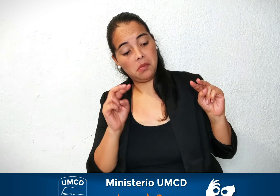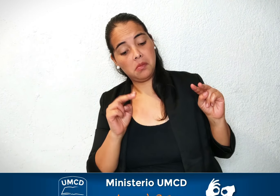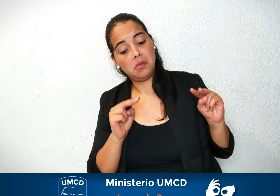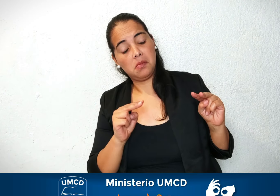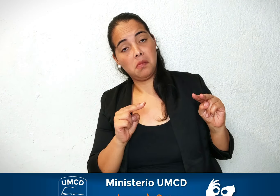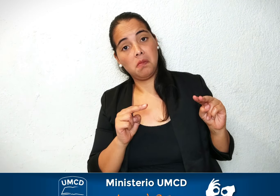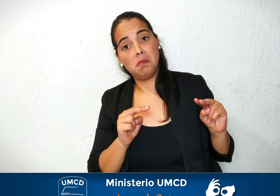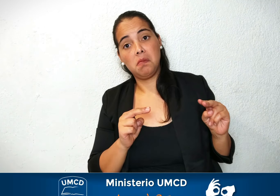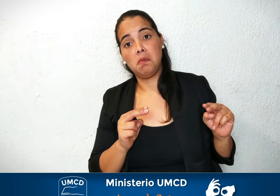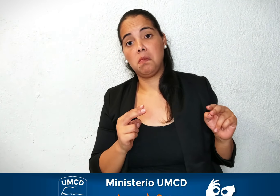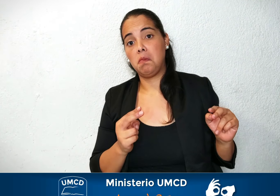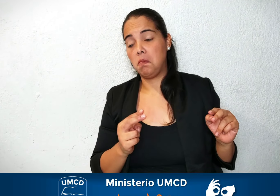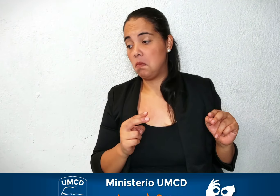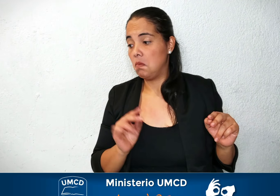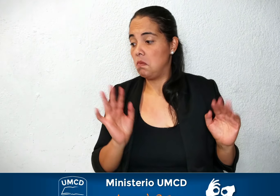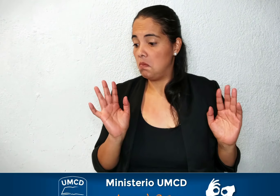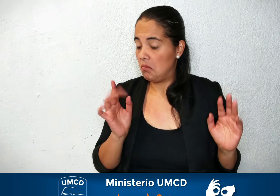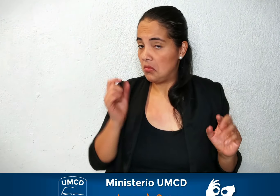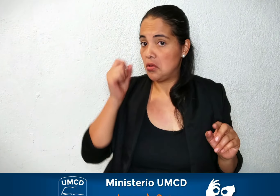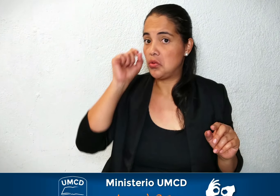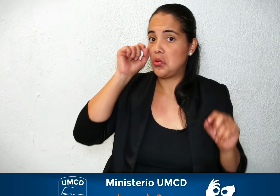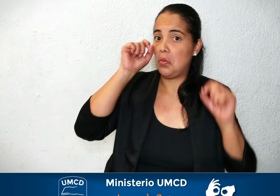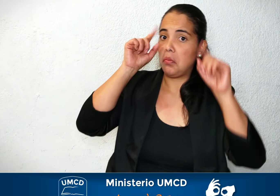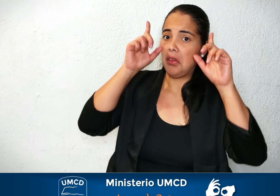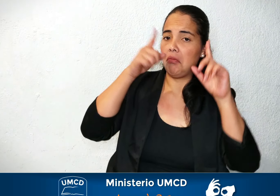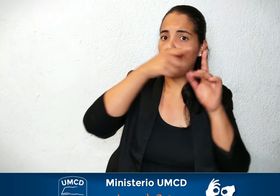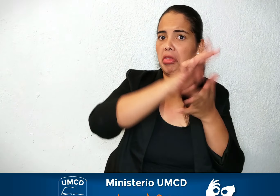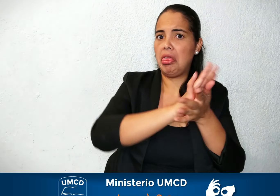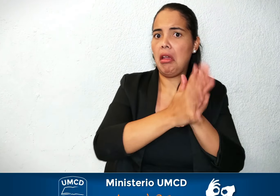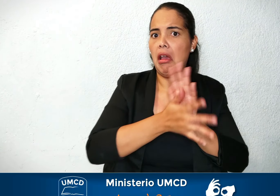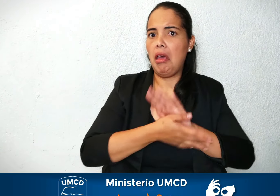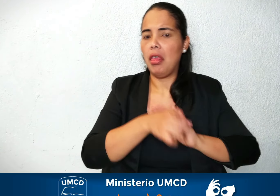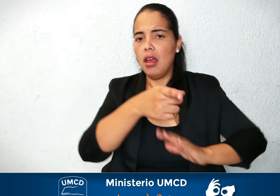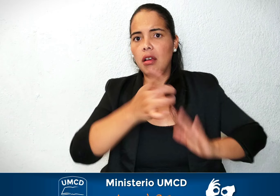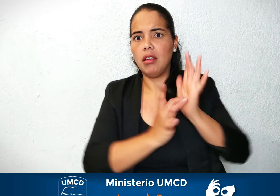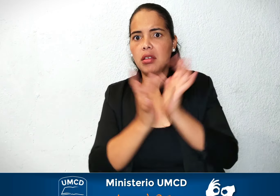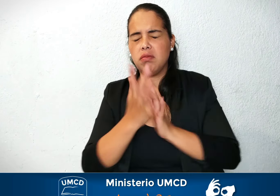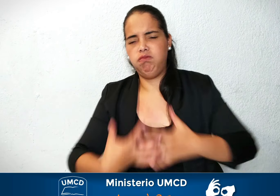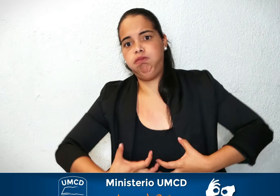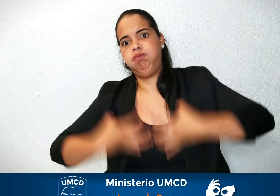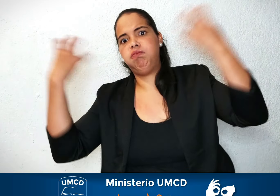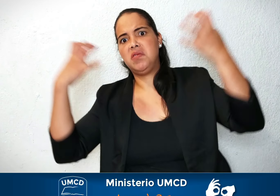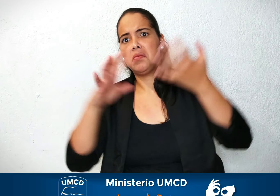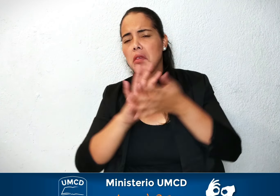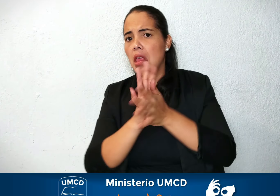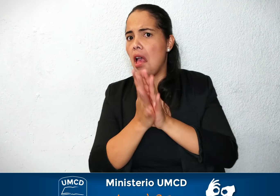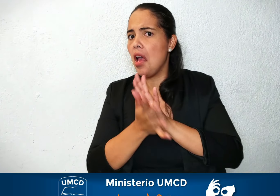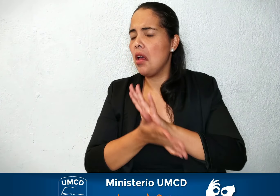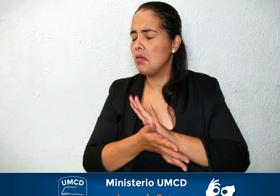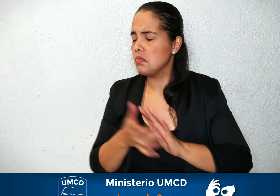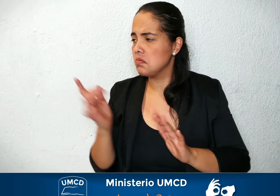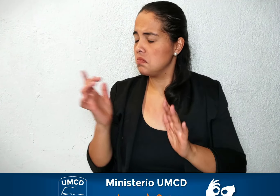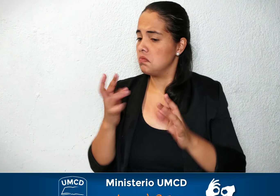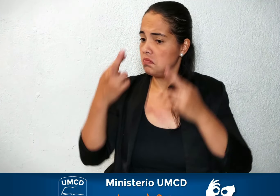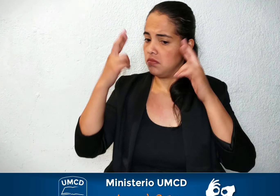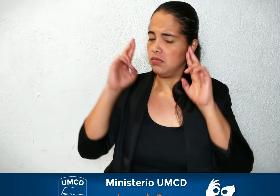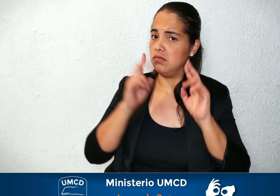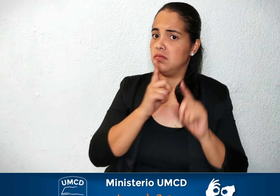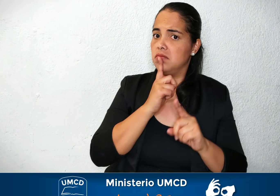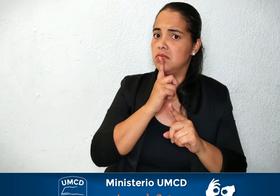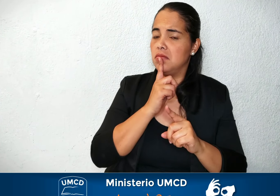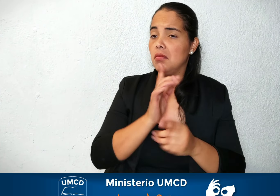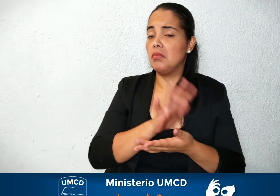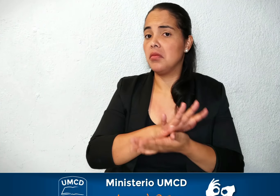no usarlo, no ejercerlo, y más bien a veces enfrentar circunstancias. El Señor nos había dicho en